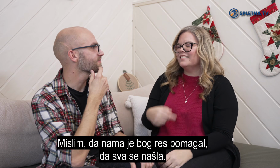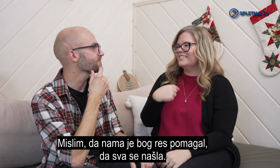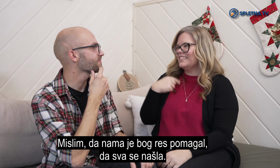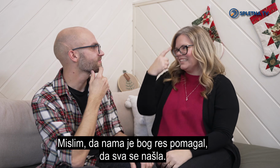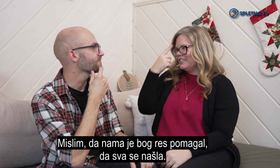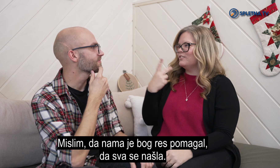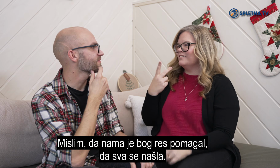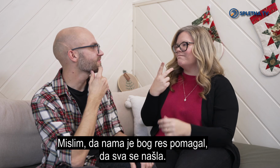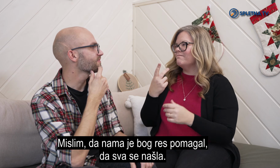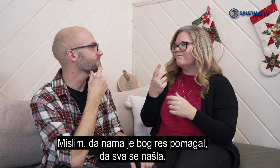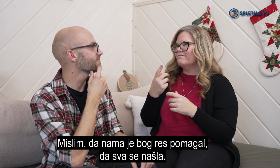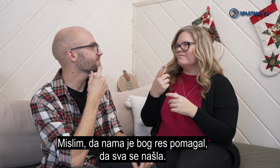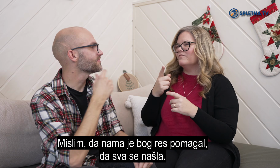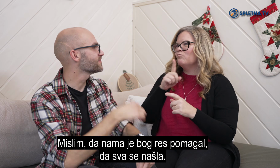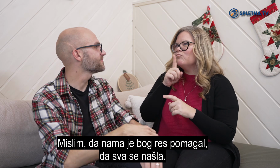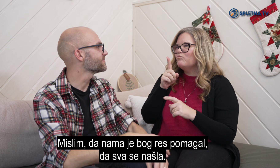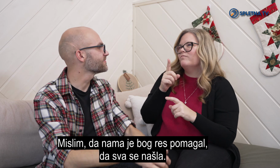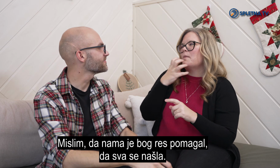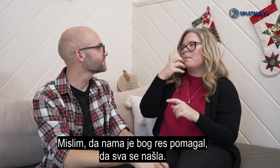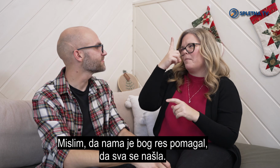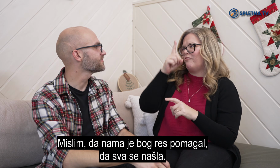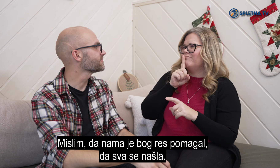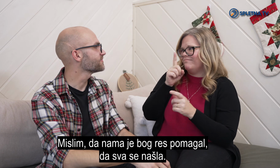da nama je Bog res pomagal, da sva se našla.